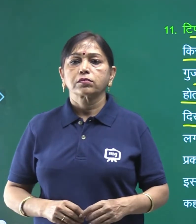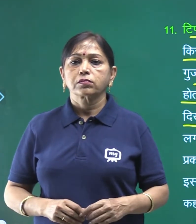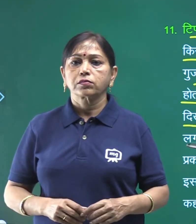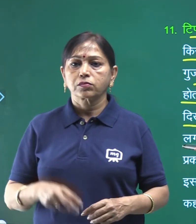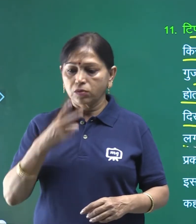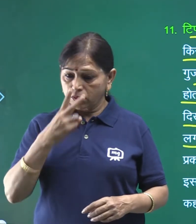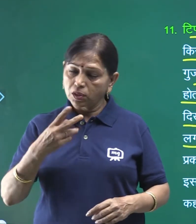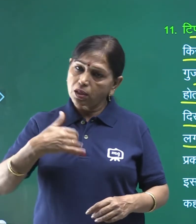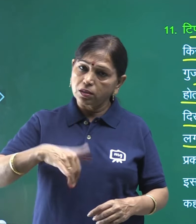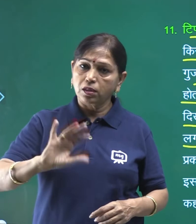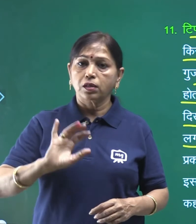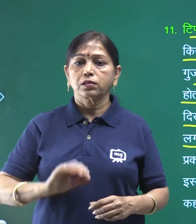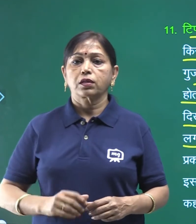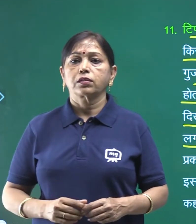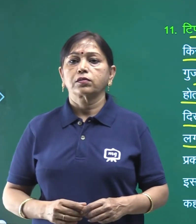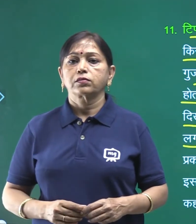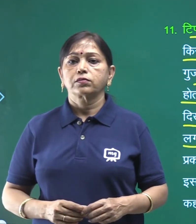दिखाई देने लगता है।